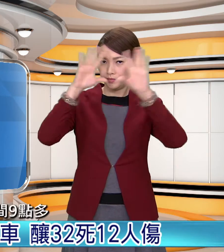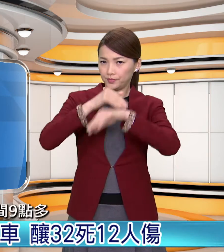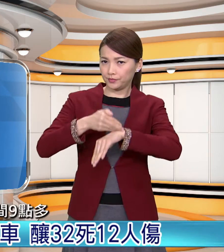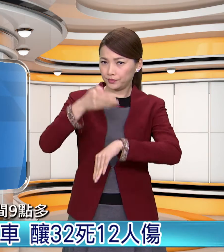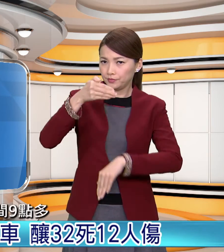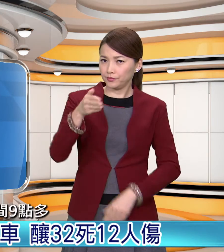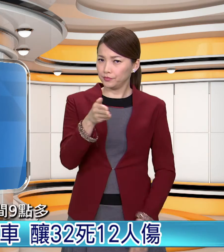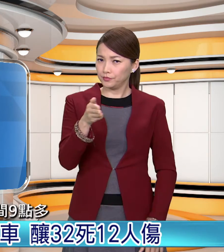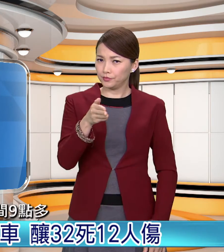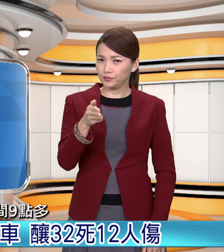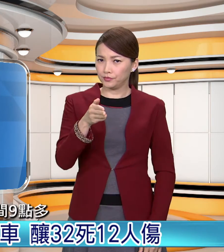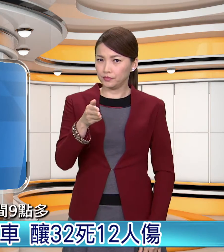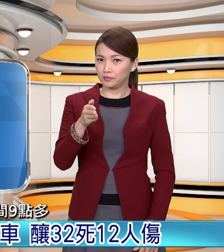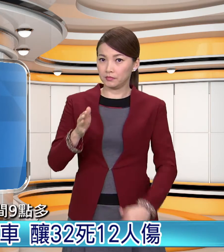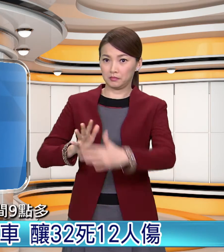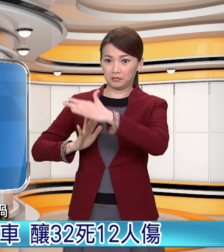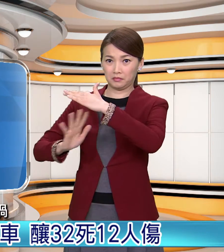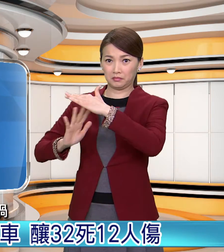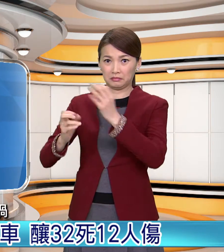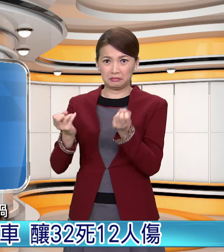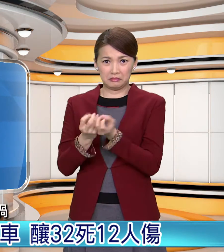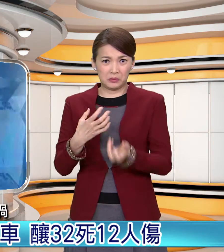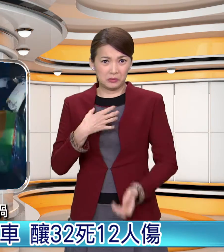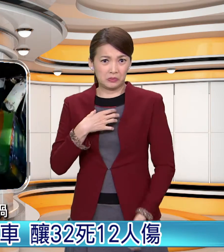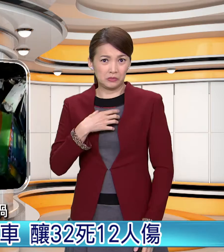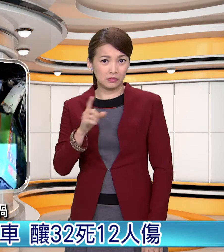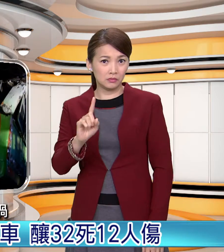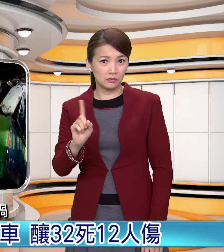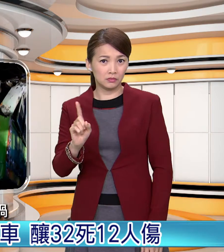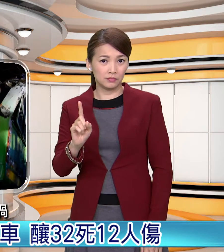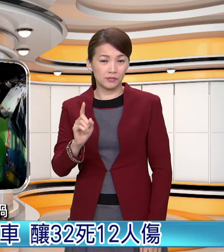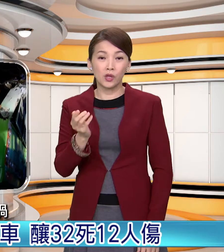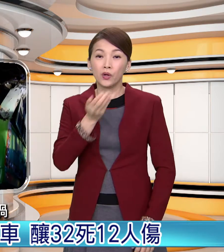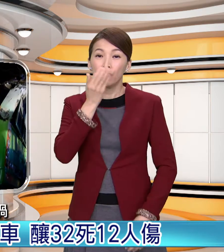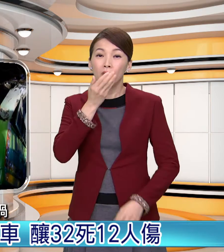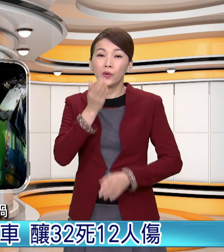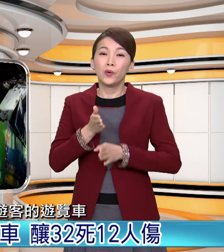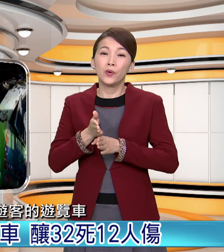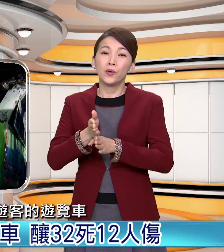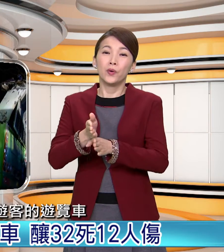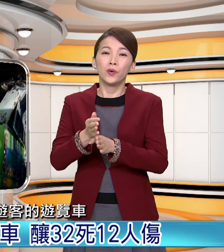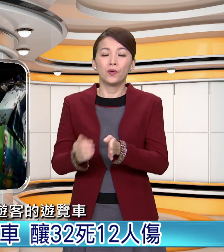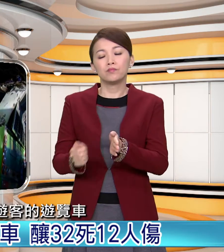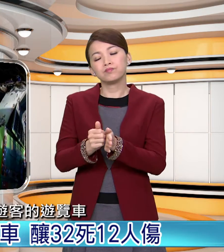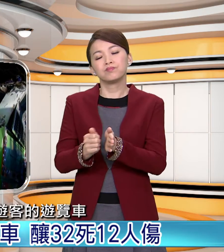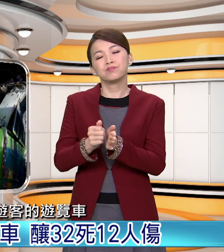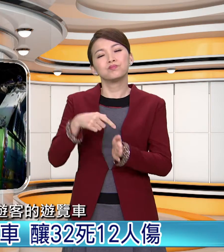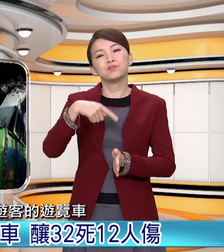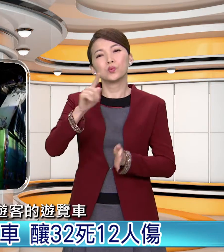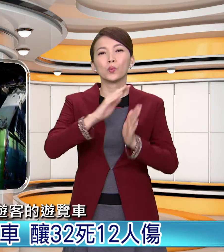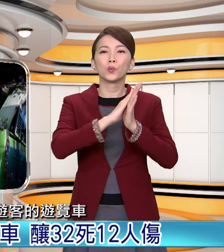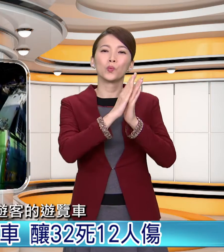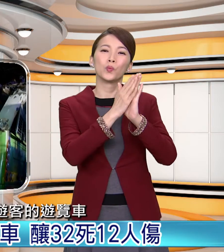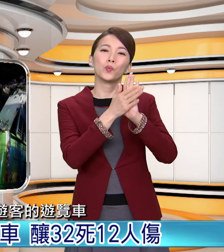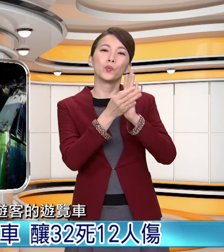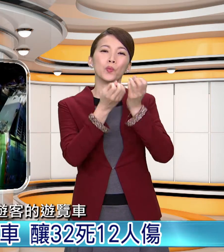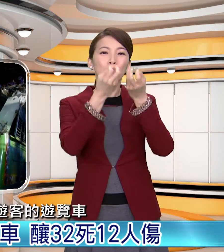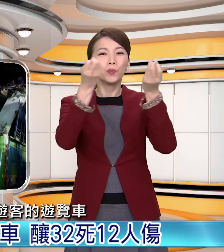号，昨天晚上9点多发生了严重的死亡车祸。一辆载满赏樱团游客的游览